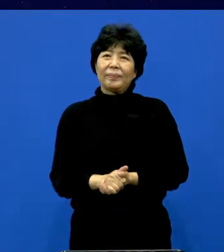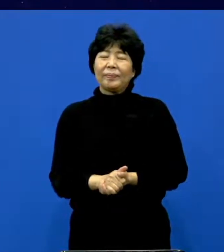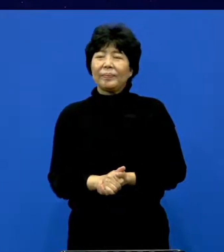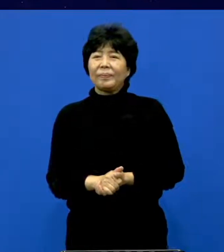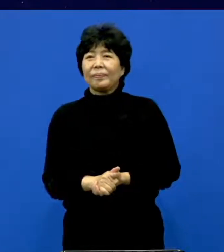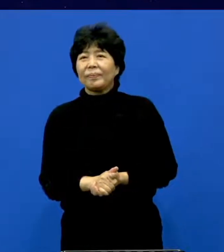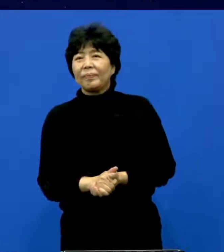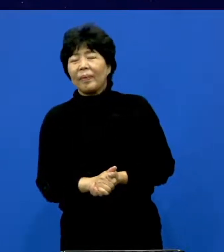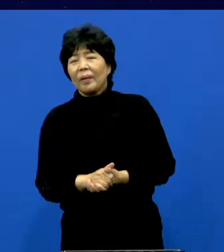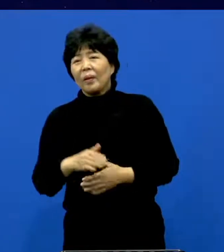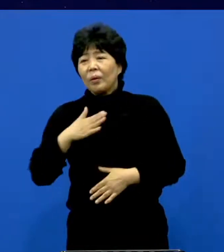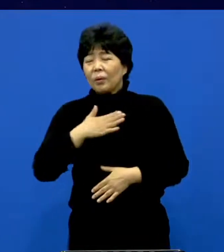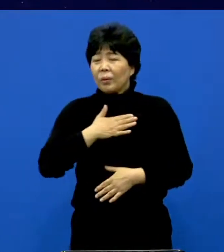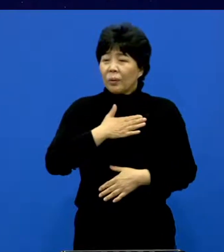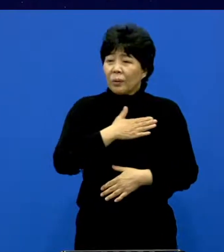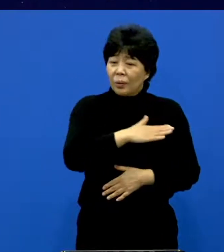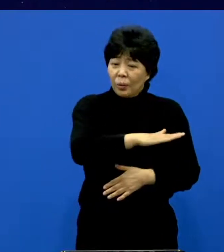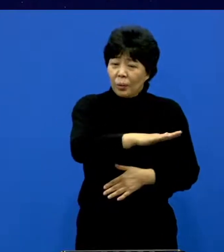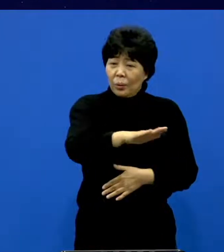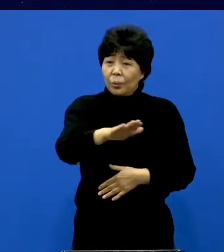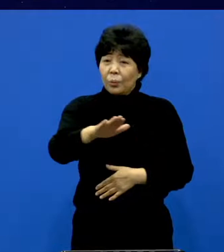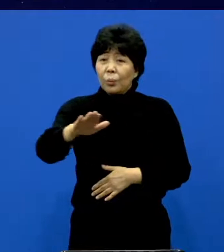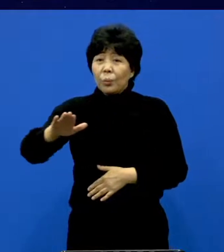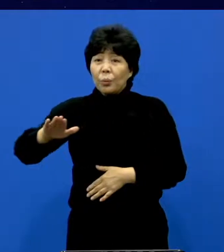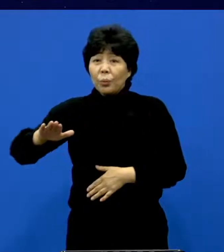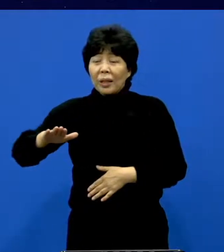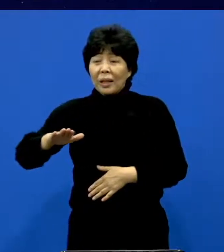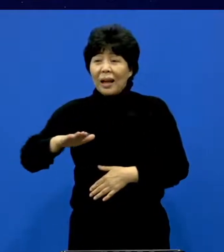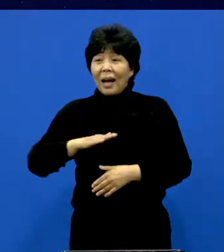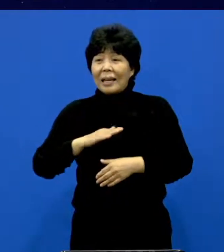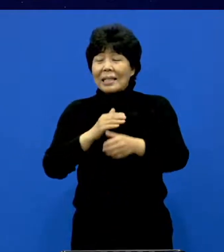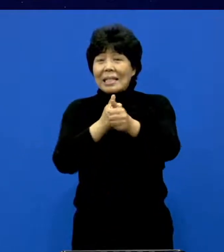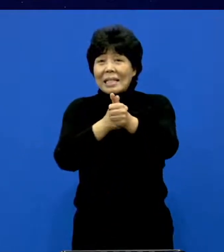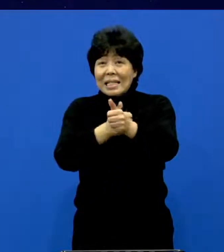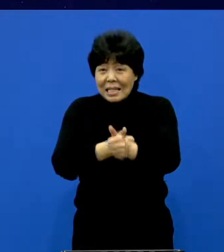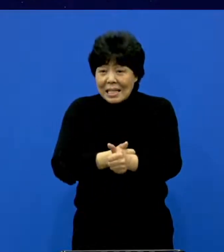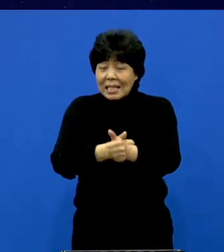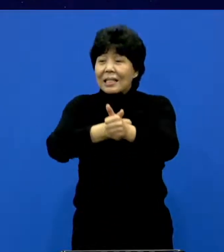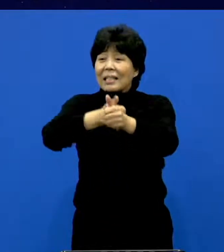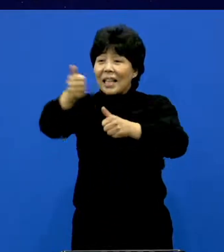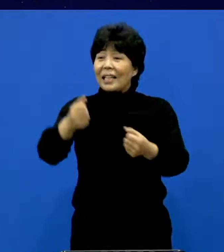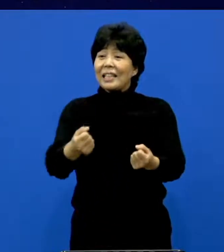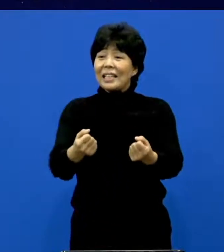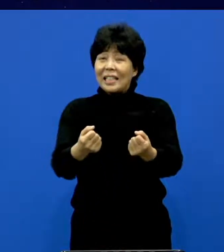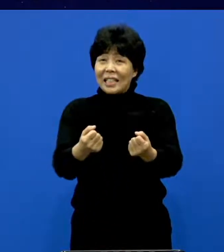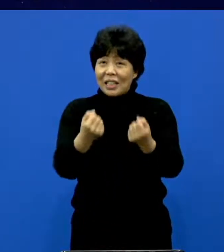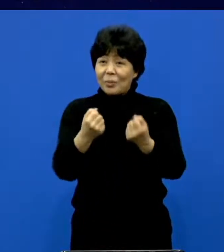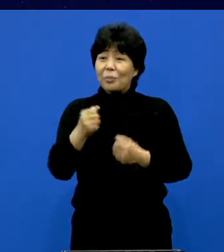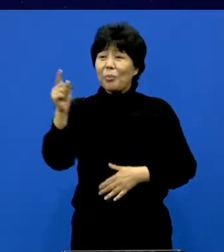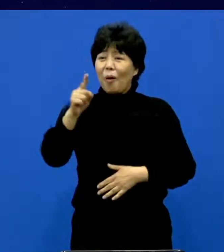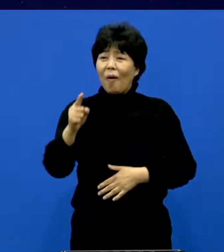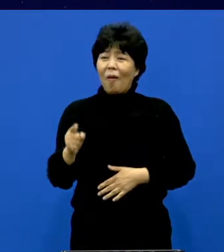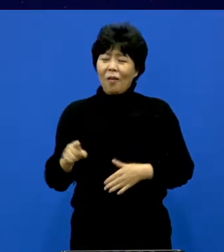그래서 여러분 우리가 이게 승리의 이 개런티는 믿음의 좋은